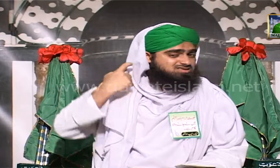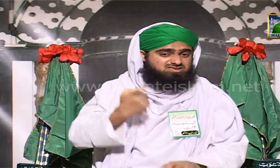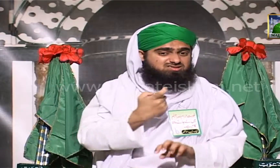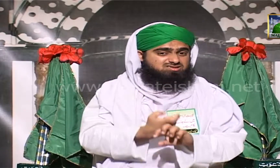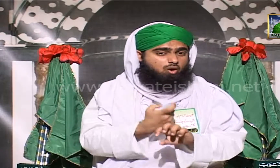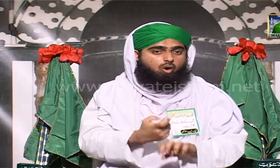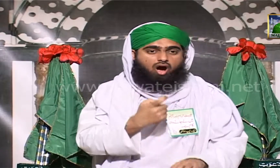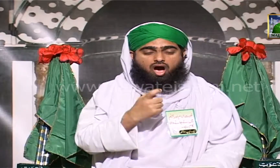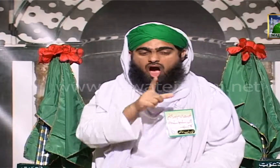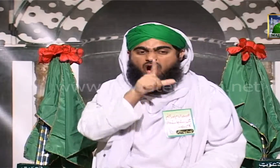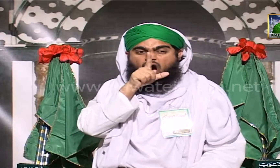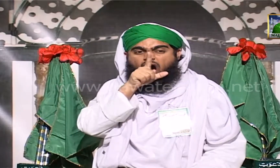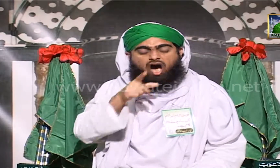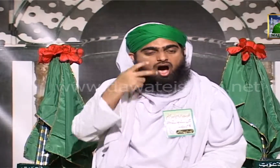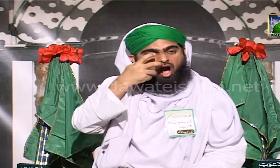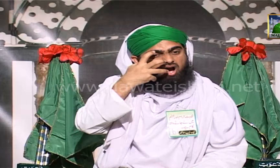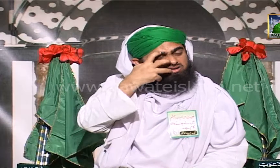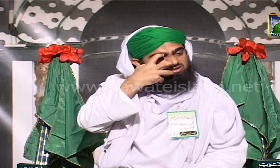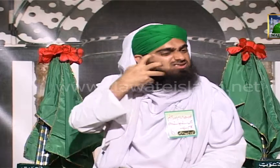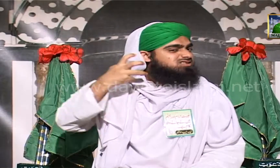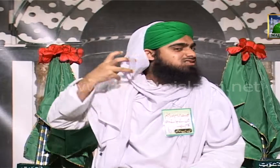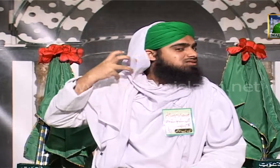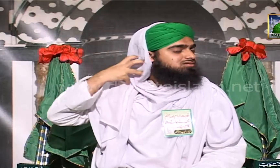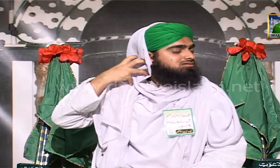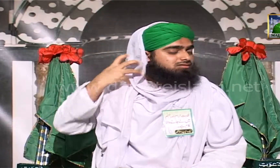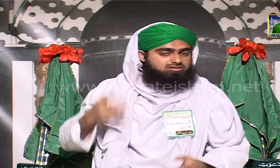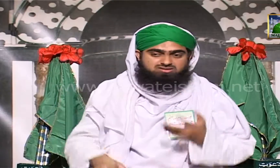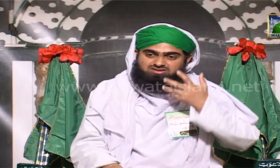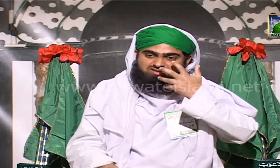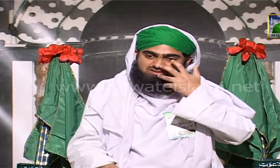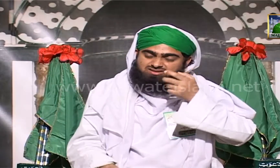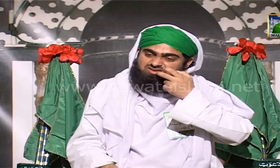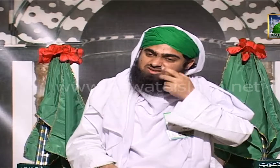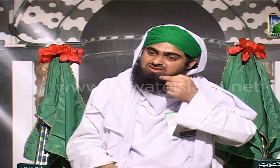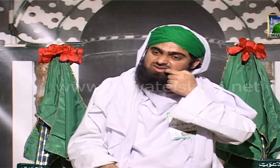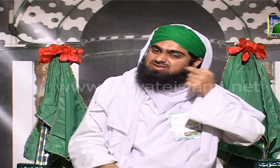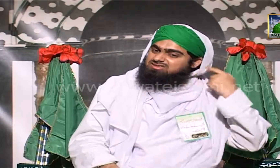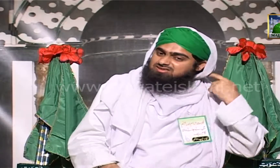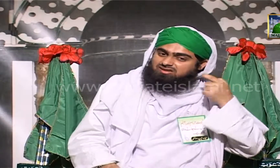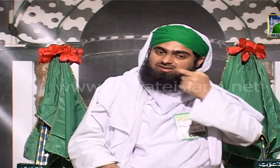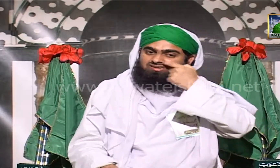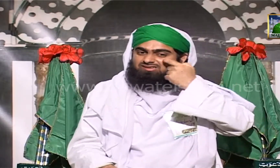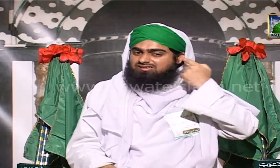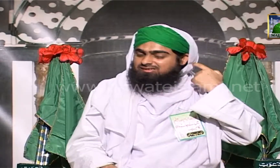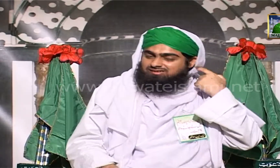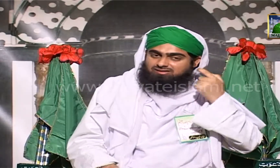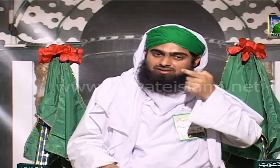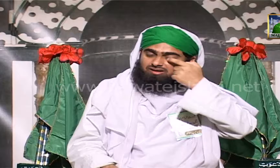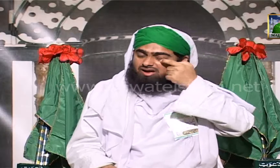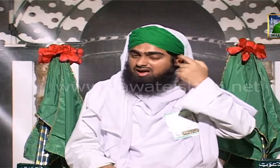تک, تینوں حصے پھاڑ دیے. پھر بائیں طرف آ گیا اور اسی طرح تینوں جگہ اس نے چیری. پھر دائیں طرف جب آیا